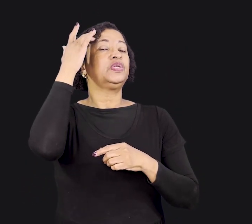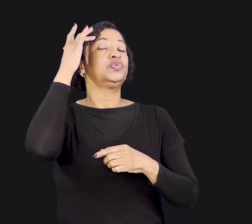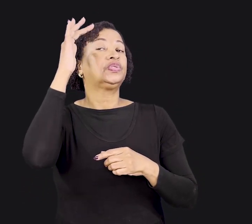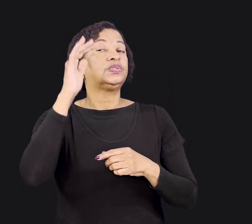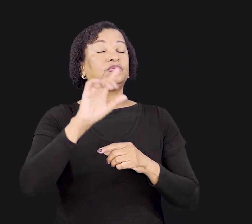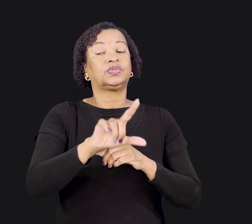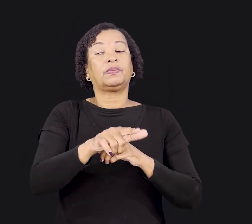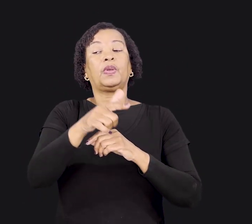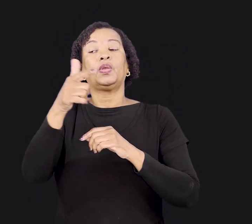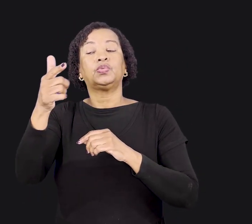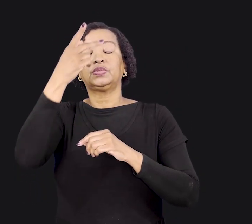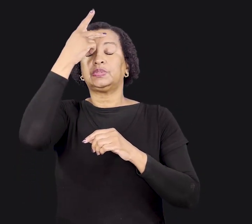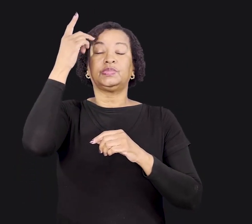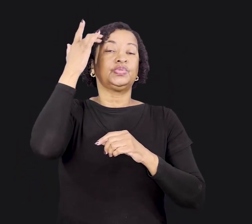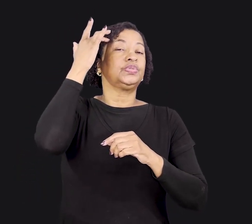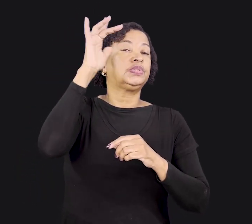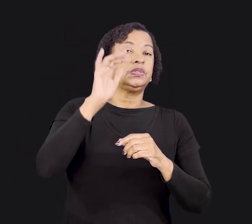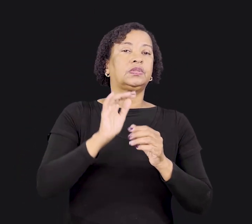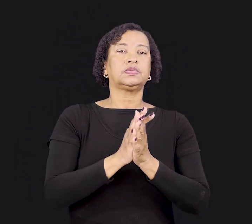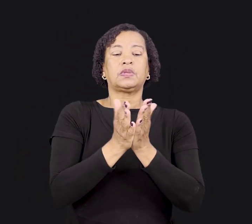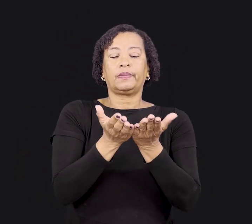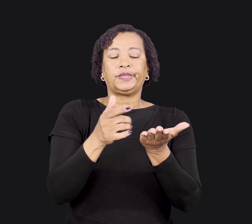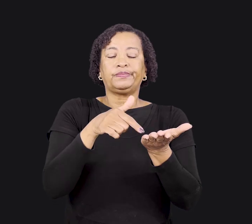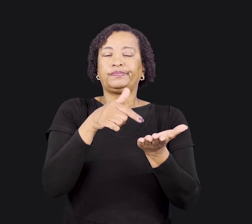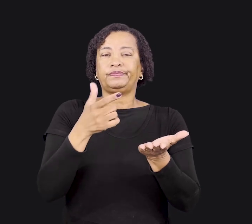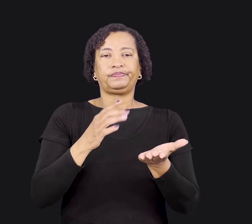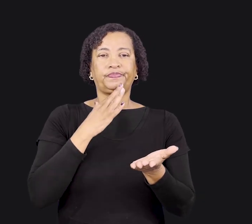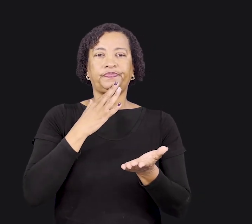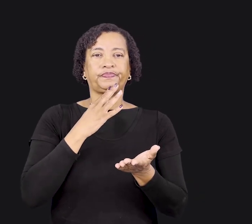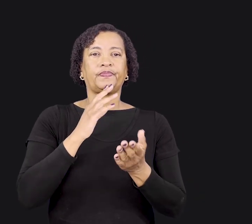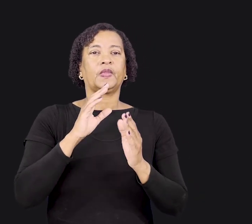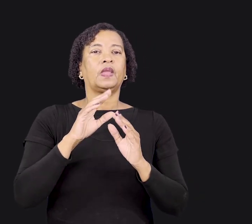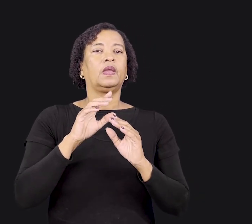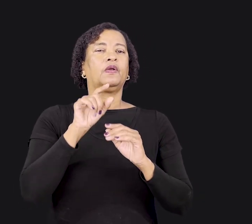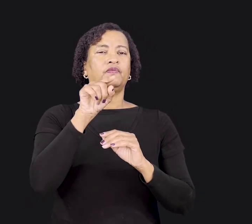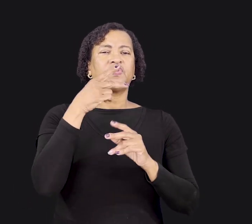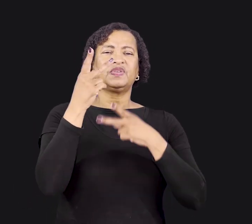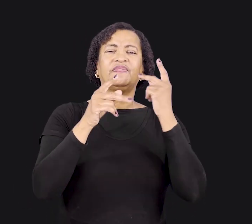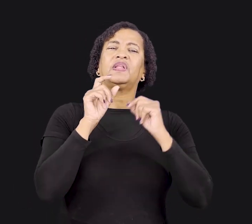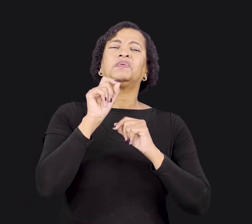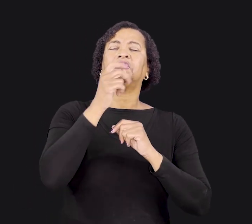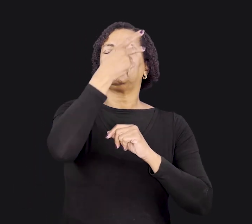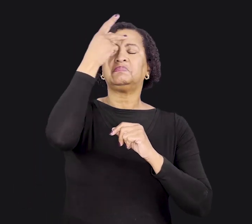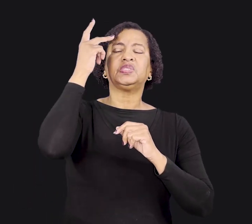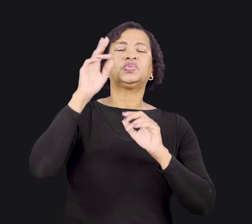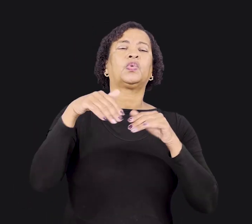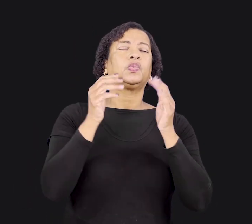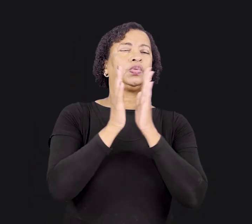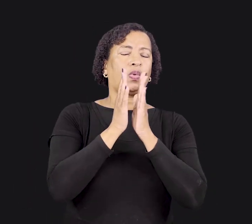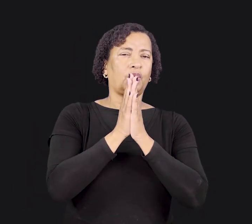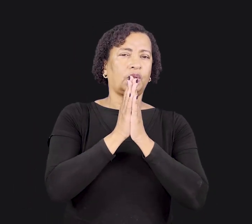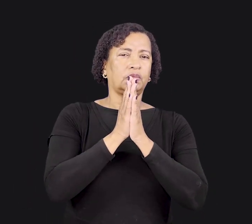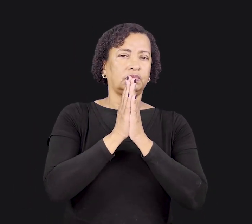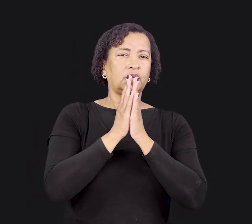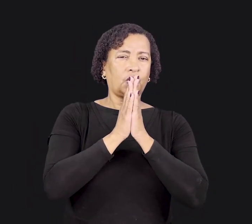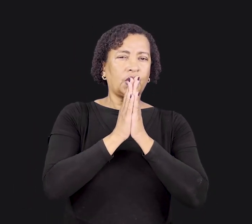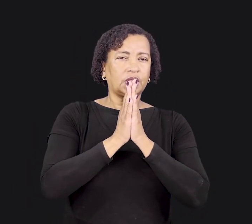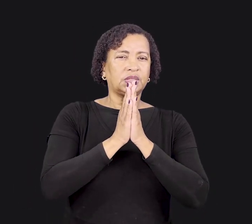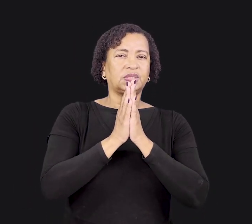os outros. Com quem você fala quando ora? Oração não é pregação. É conversa